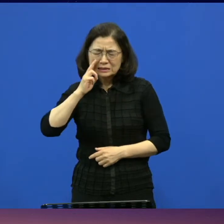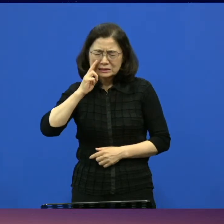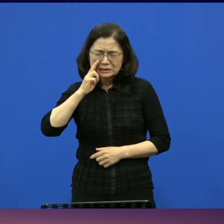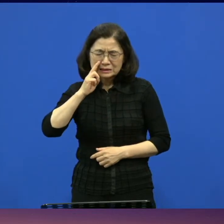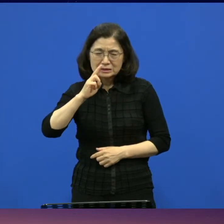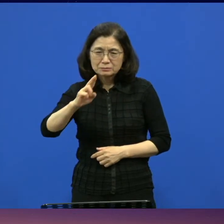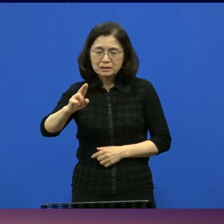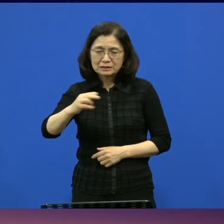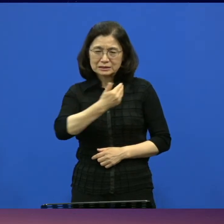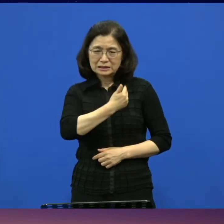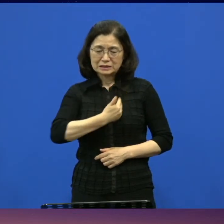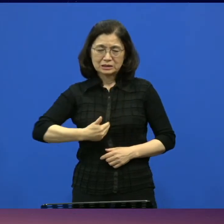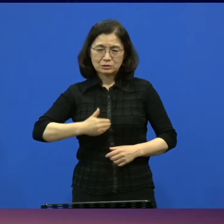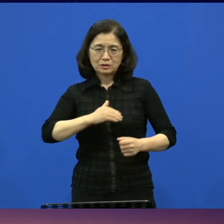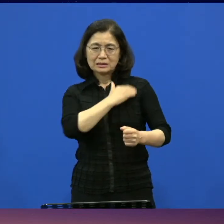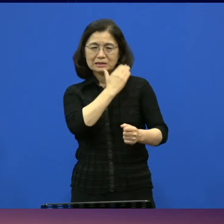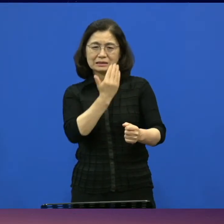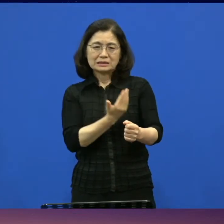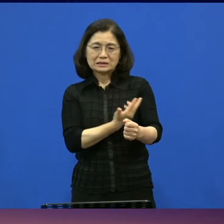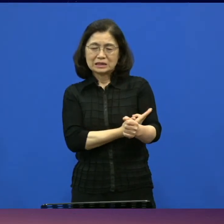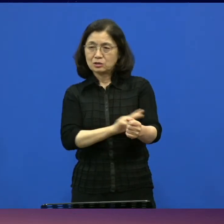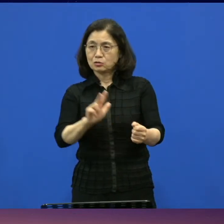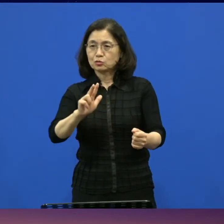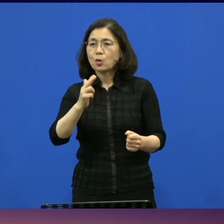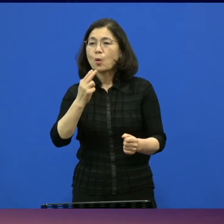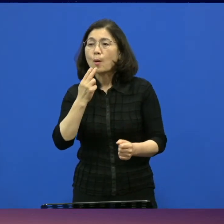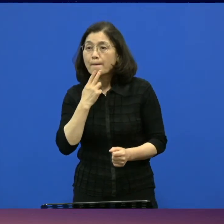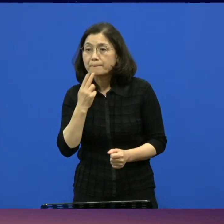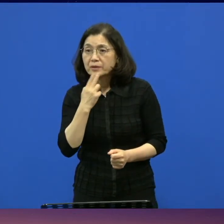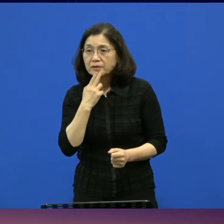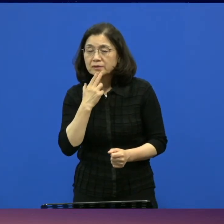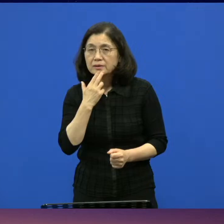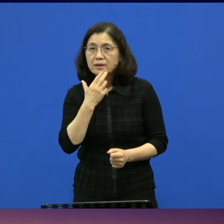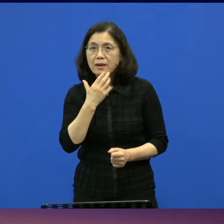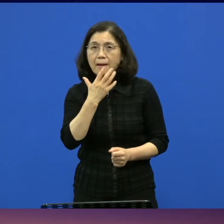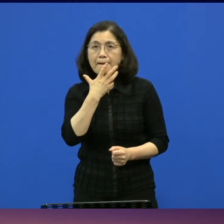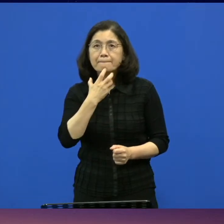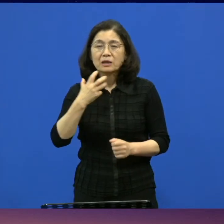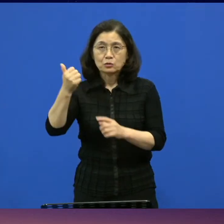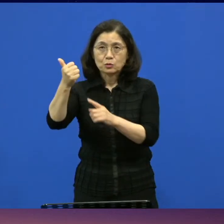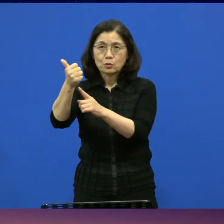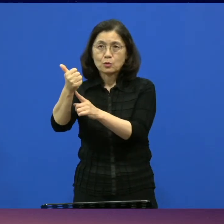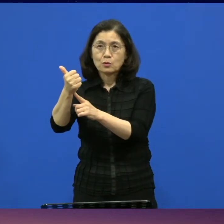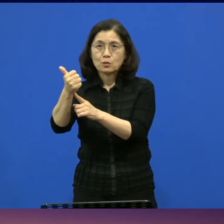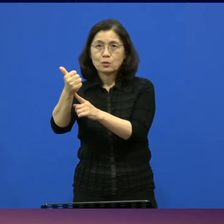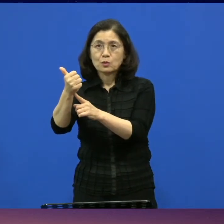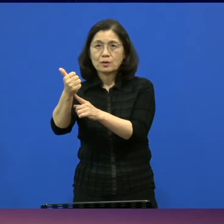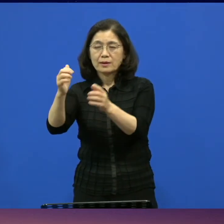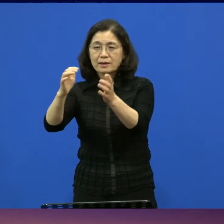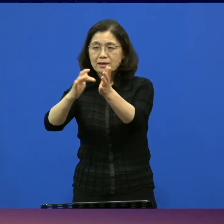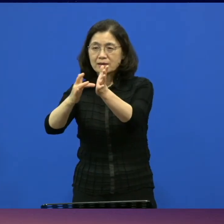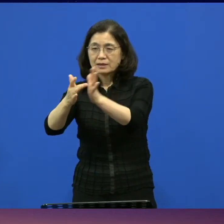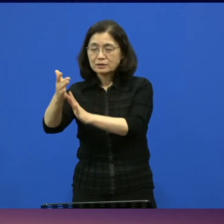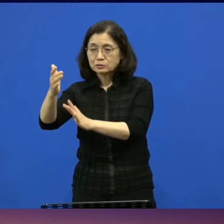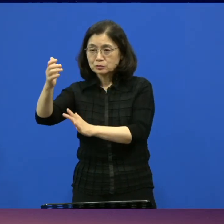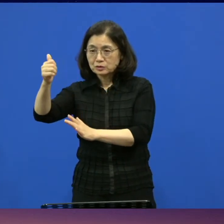전혀 없음에도 불구하고 예수님이 디베랴 바닷가 찾아오시고 너가 나를 사랑하느냐? 내 양을